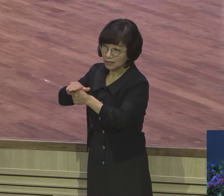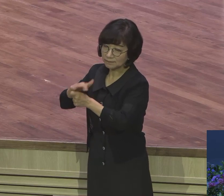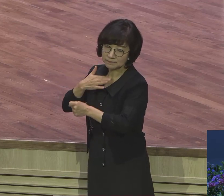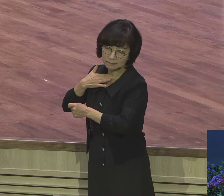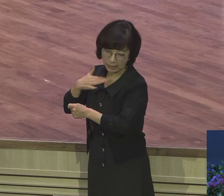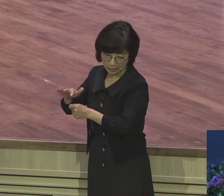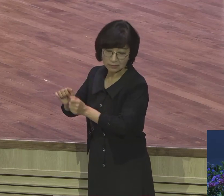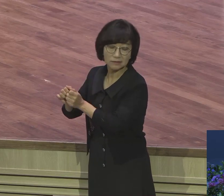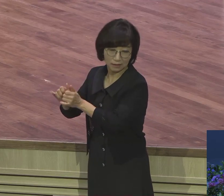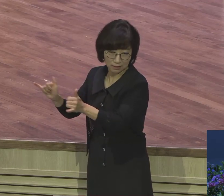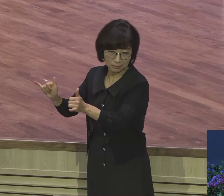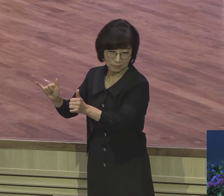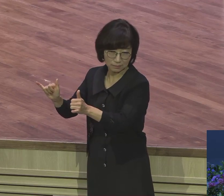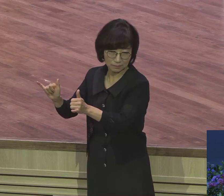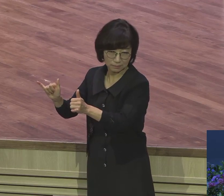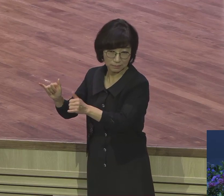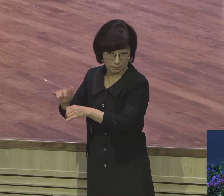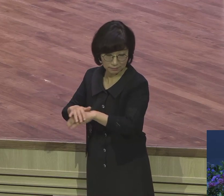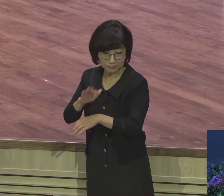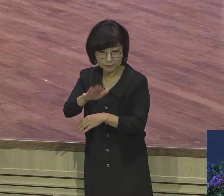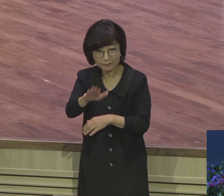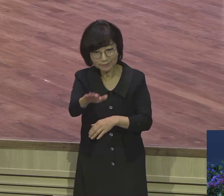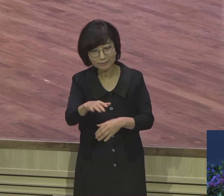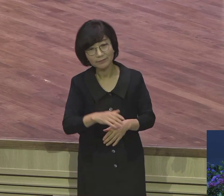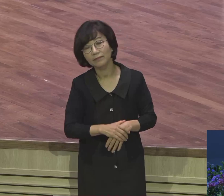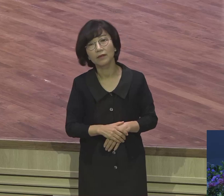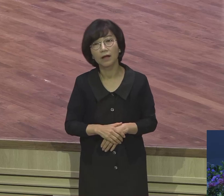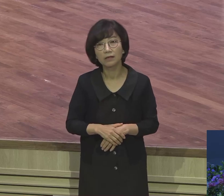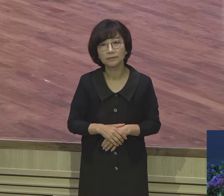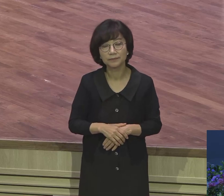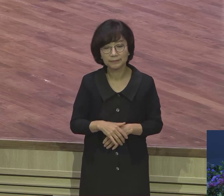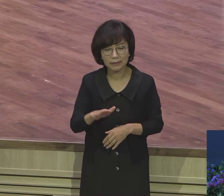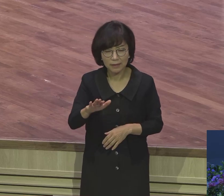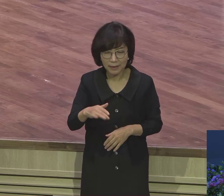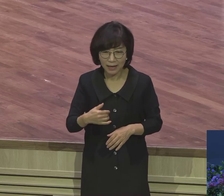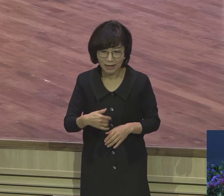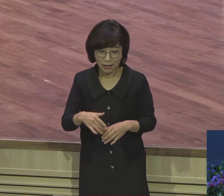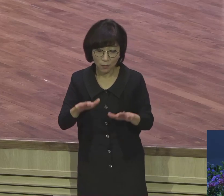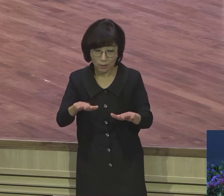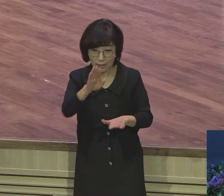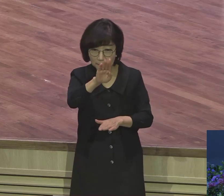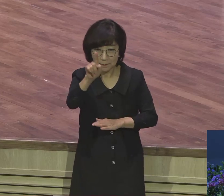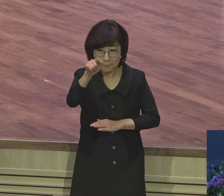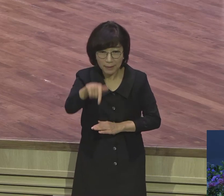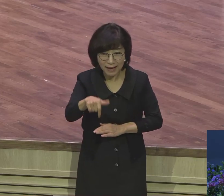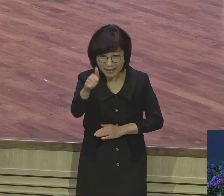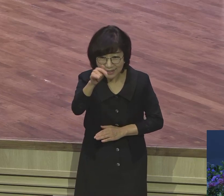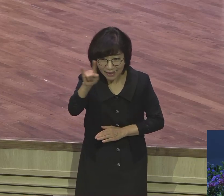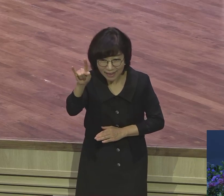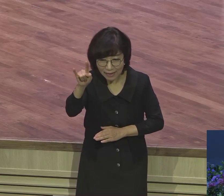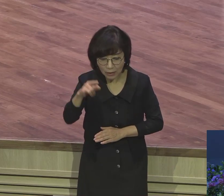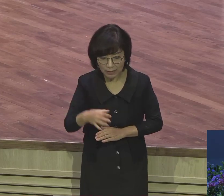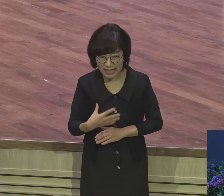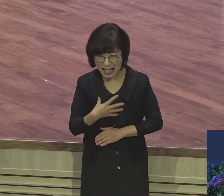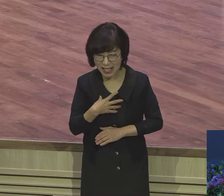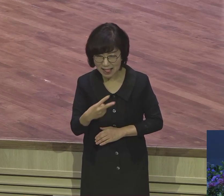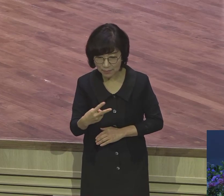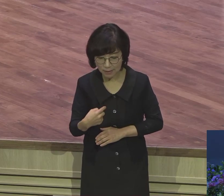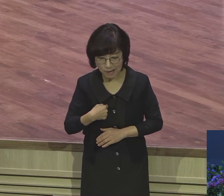성경은 뭐라 합니까? 일부러 고의적으로 자기를 괴롭히는 사람이 있다 하더라도